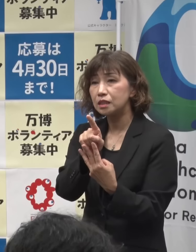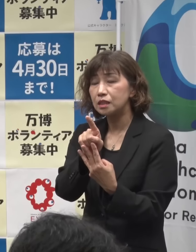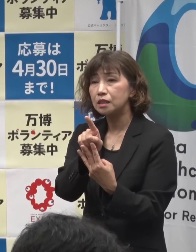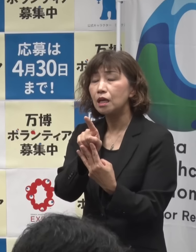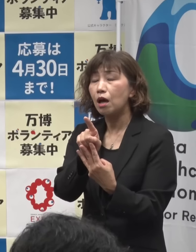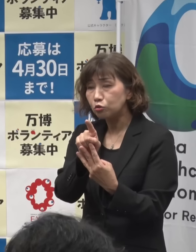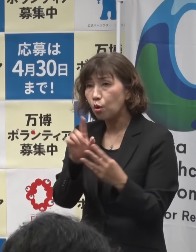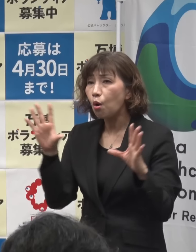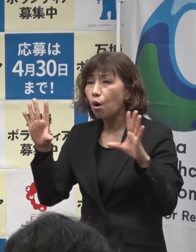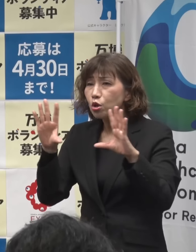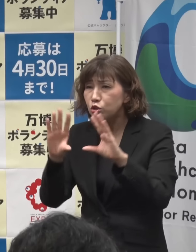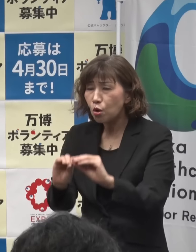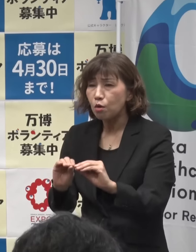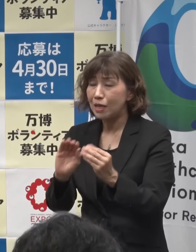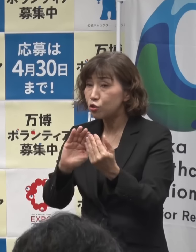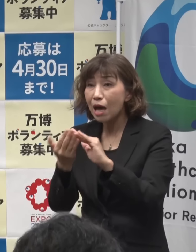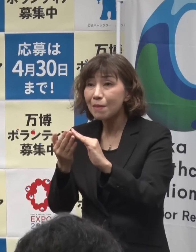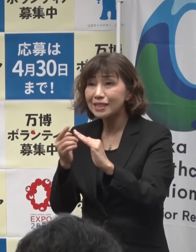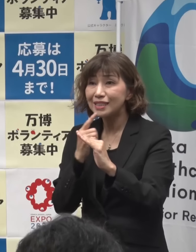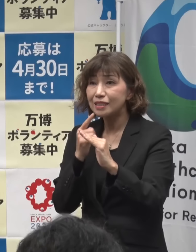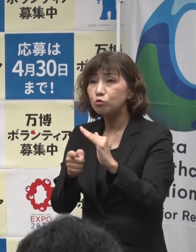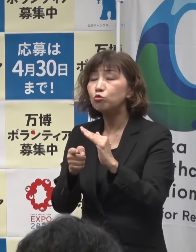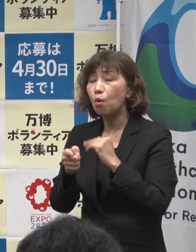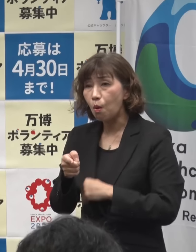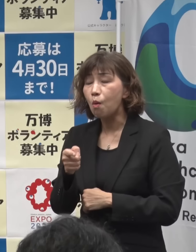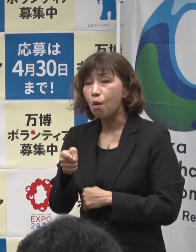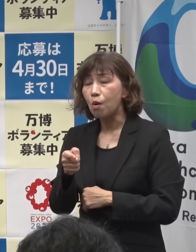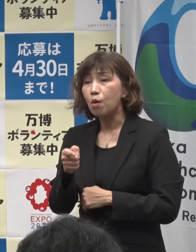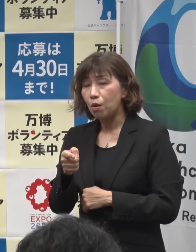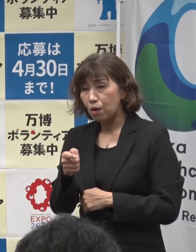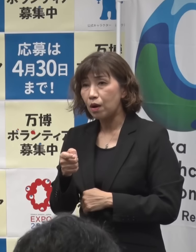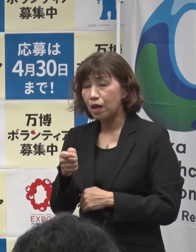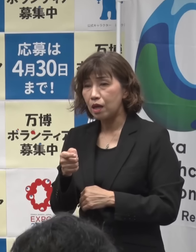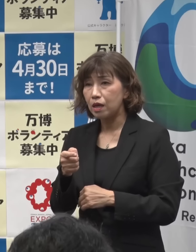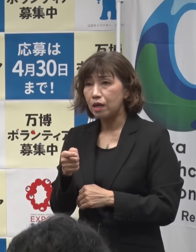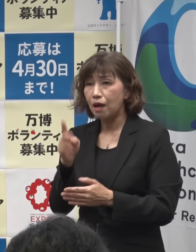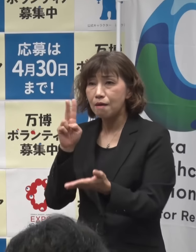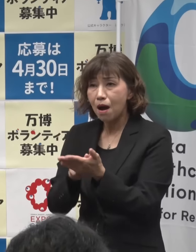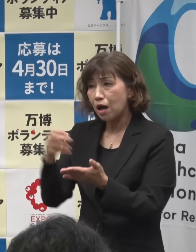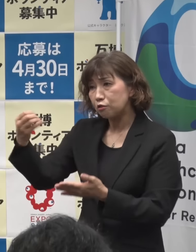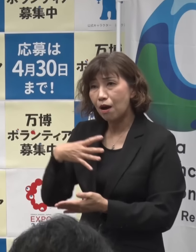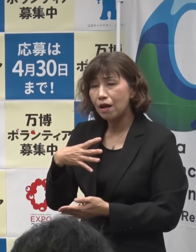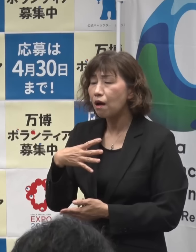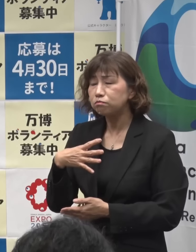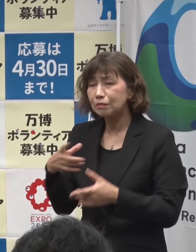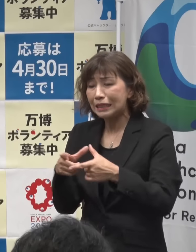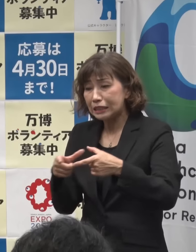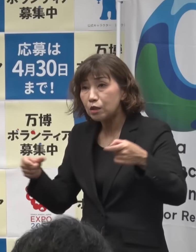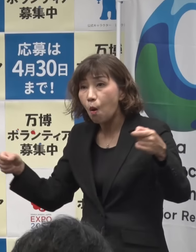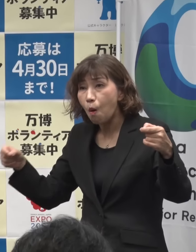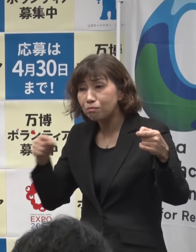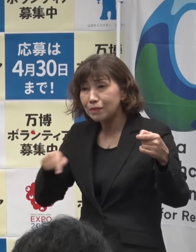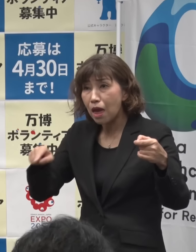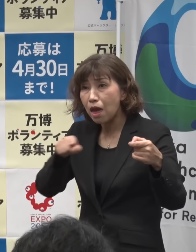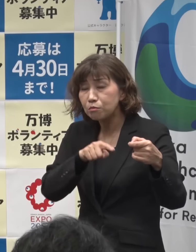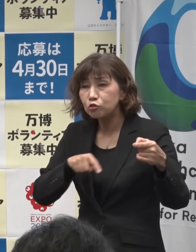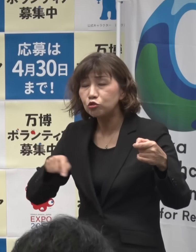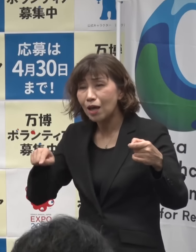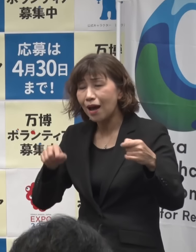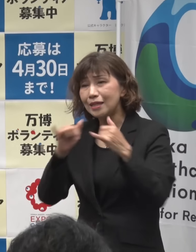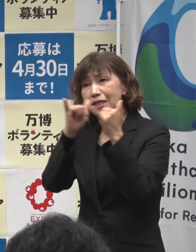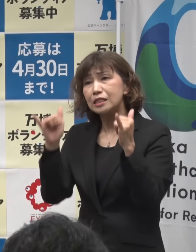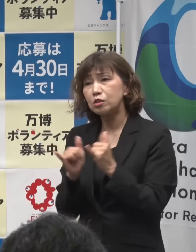能性の都市というのはもちろんそういった指定があったとしても、日本全体で考えた時には人口増減とすれば減少していく